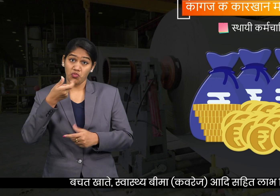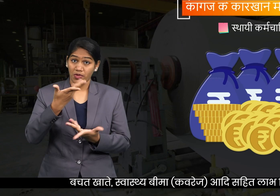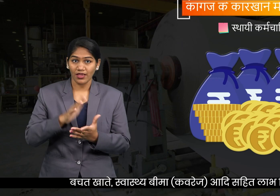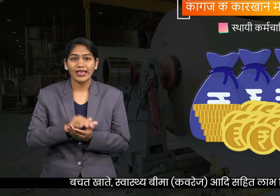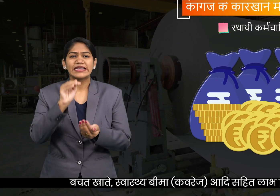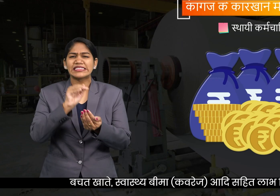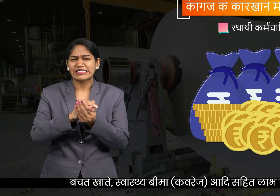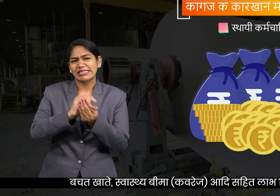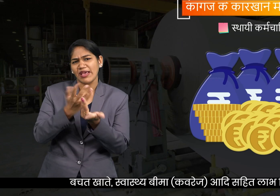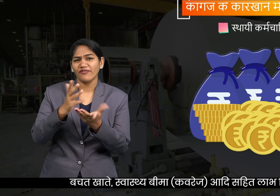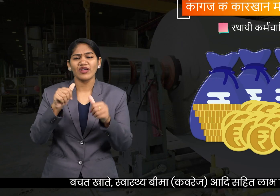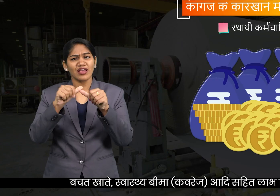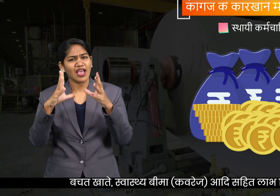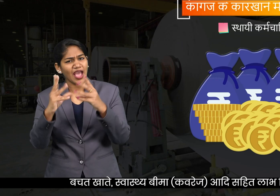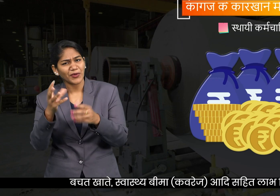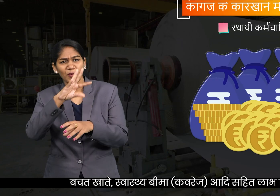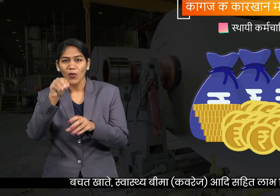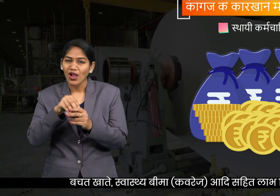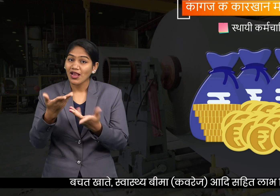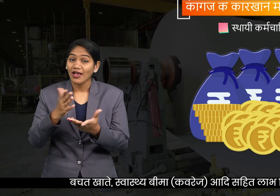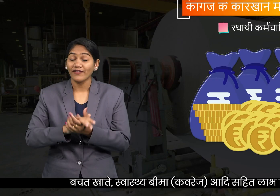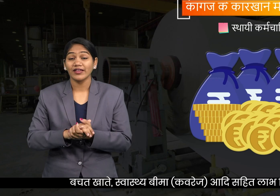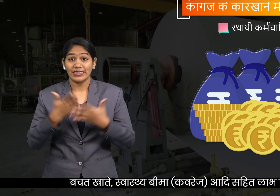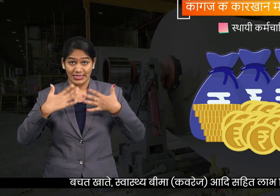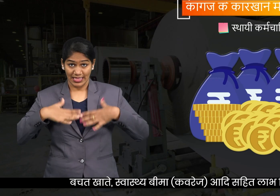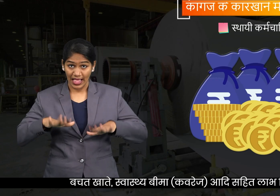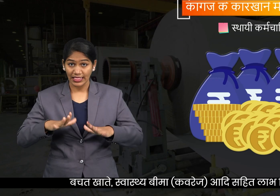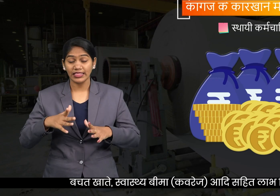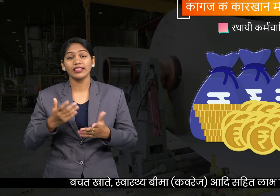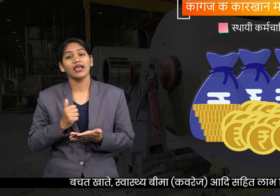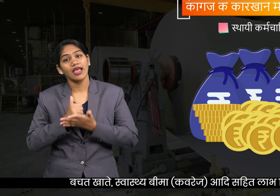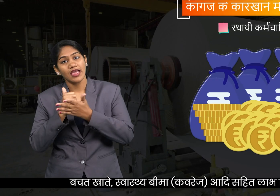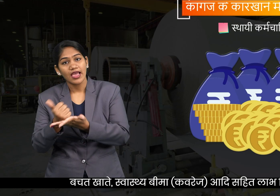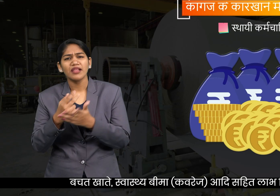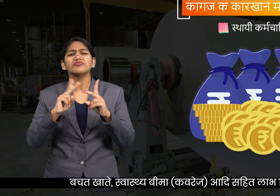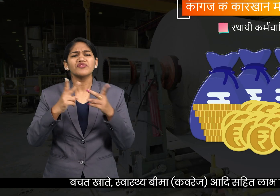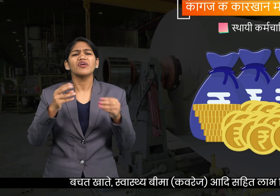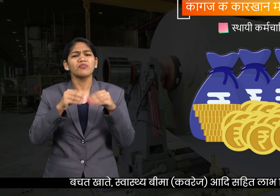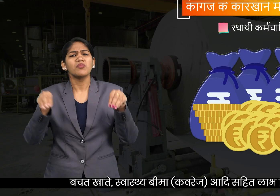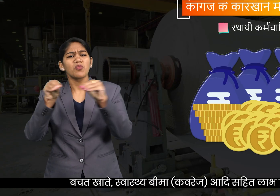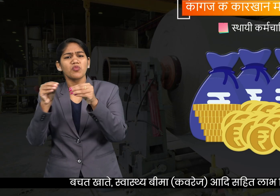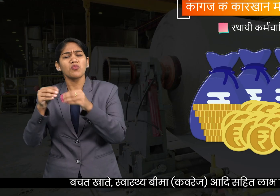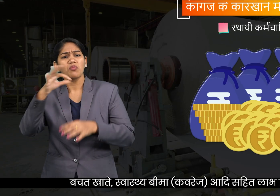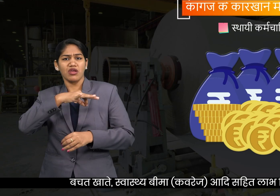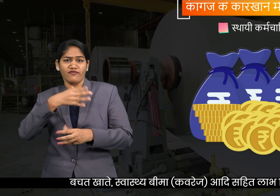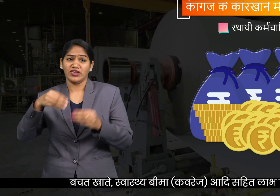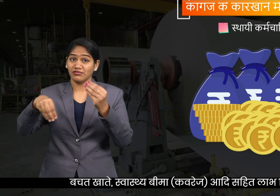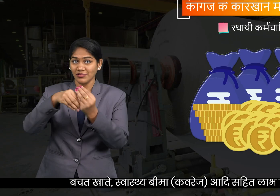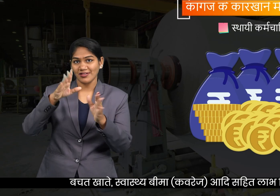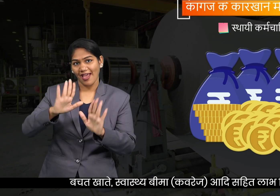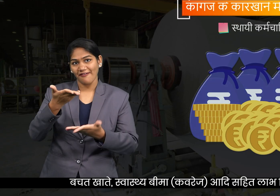बचत खाते, स्वास्थ्य बीमा यानी कि कवरेज आदि सहित लाभ मिलते हैं।